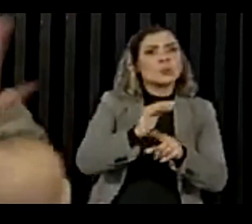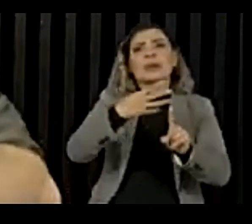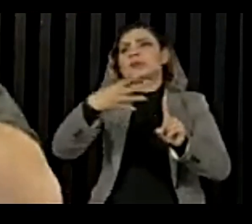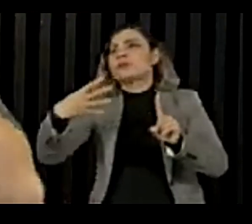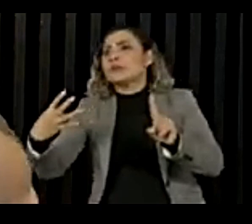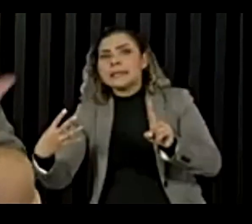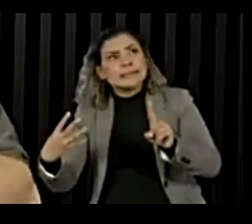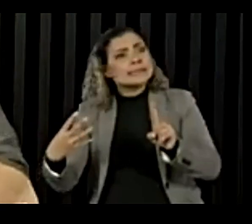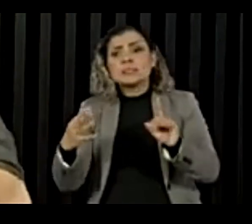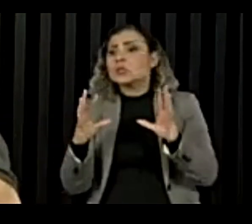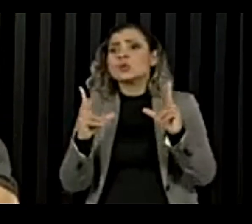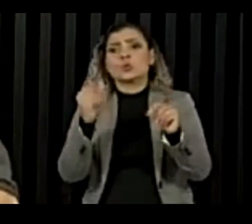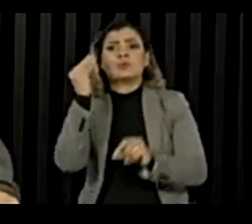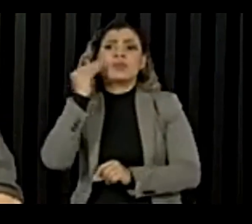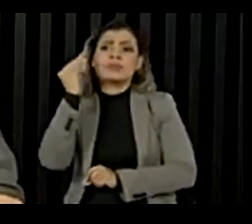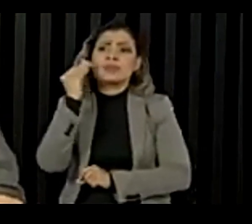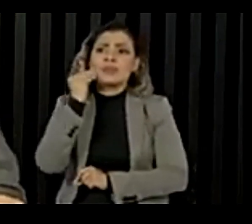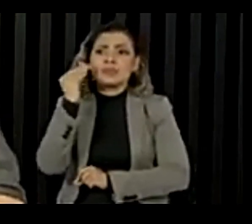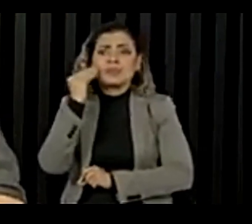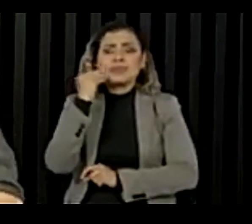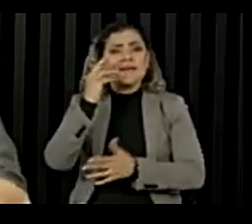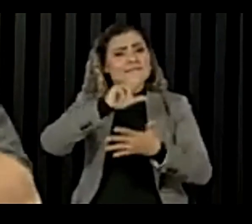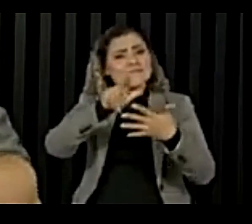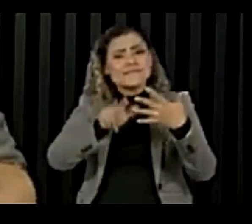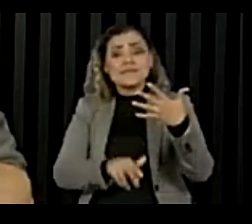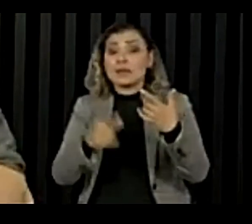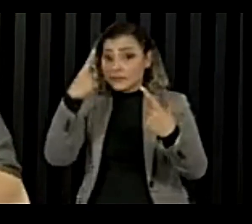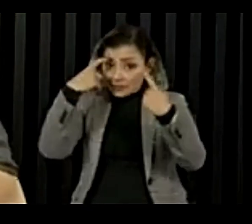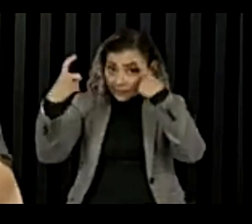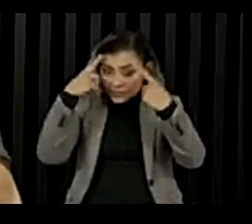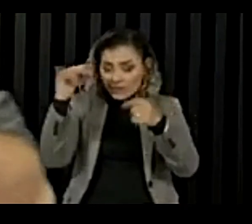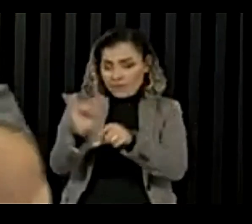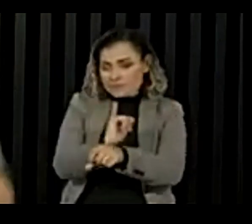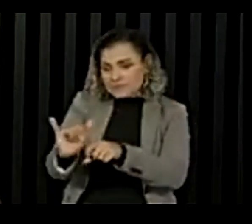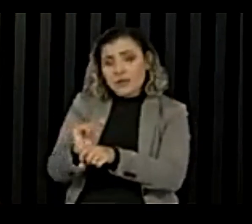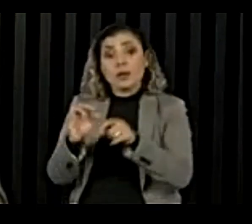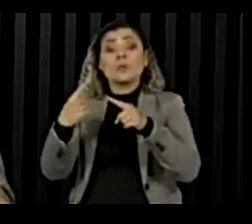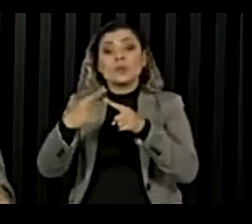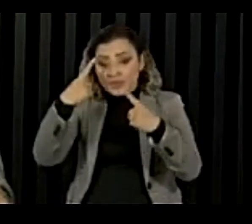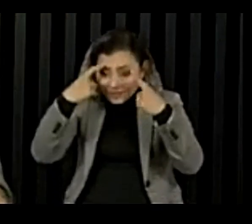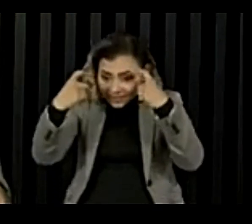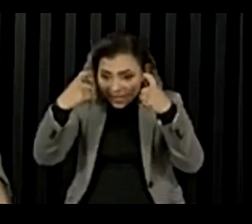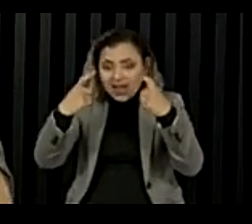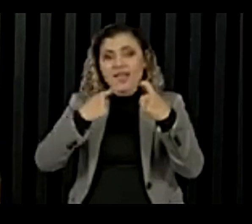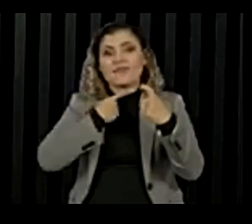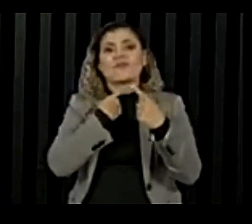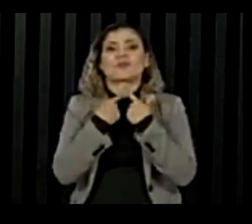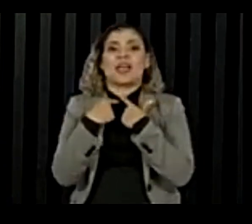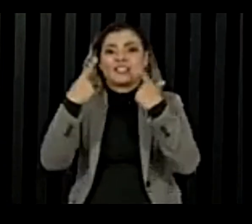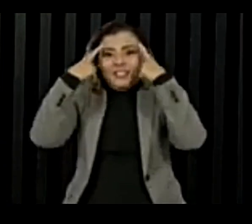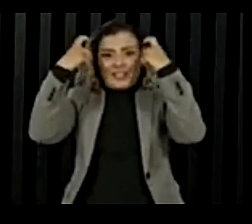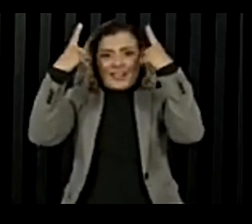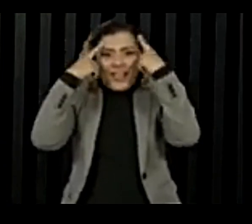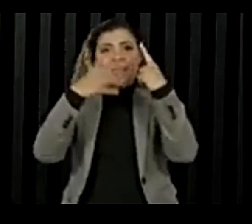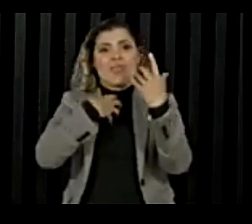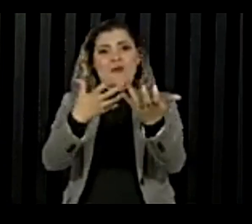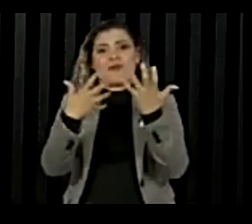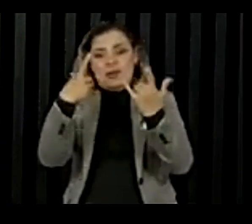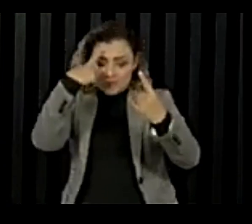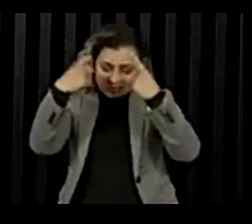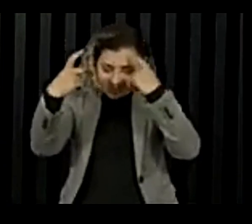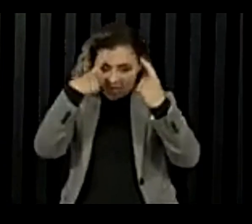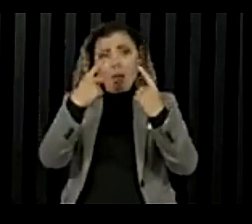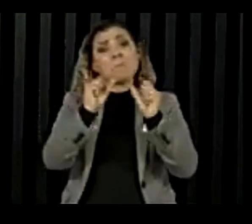Netflix, enfim, tentando ali criar o máximo de coisas possíveis, porque criar é o que me dá prazer. É criar conteúdo.